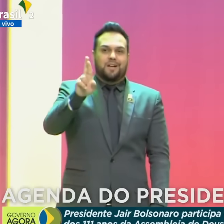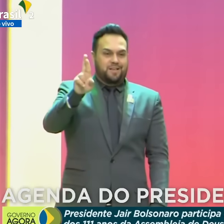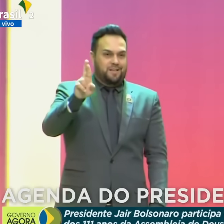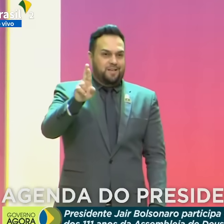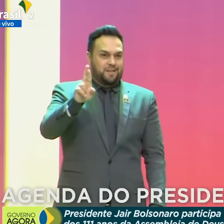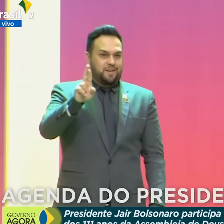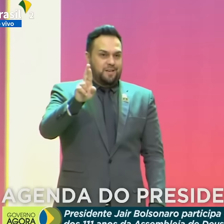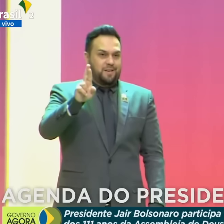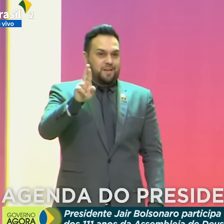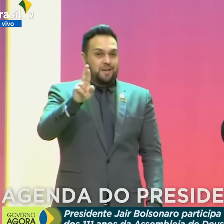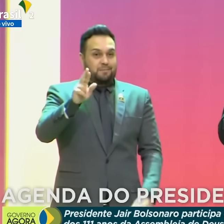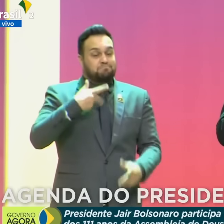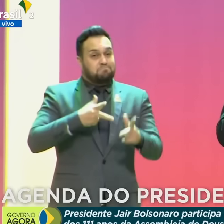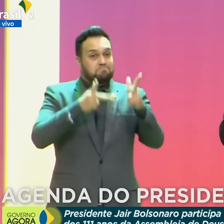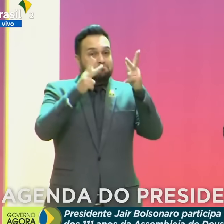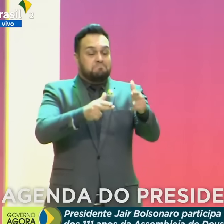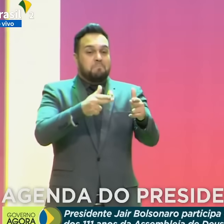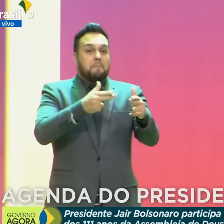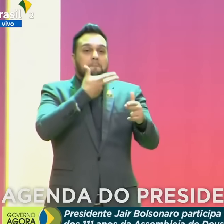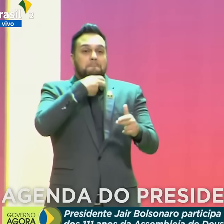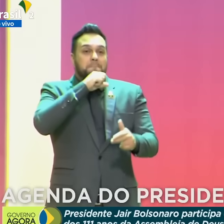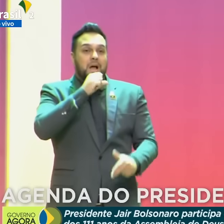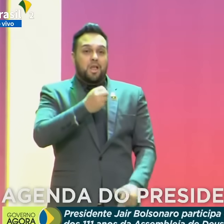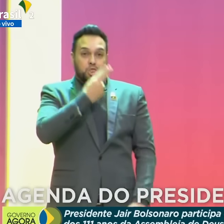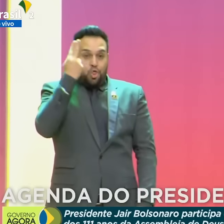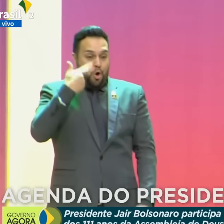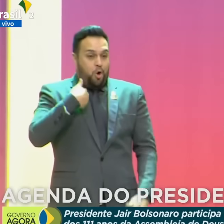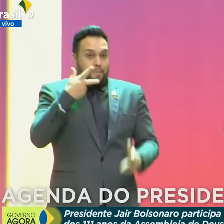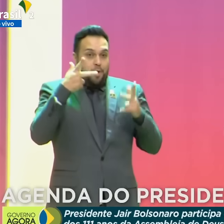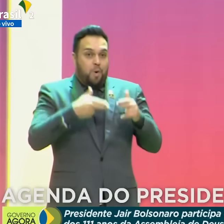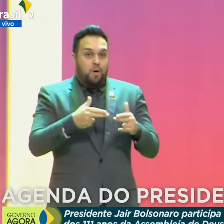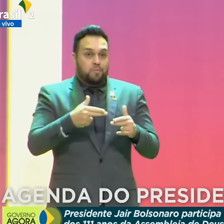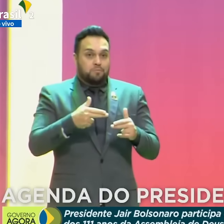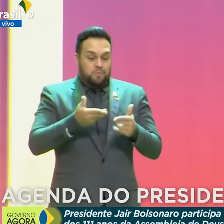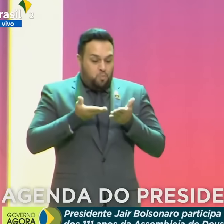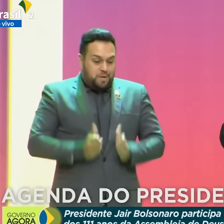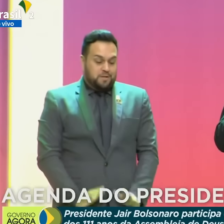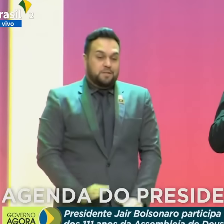E assim eu nasci. O total, 7 filhos.